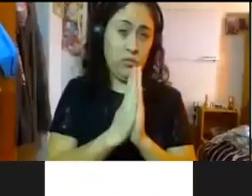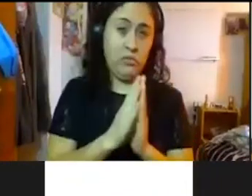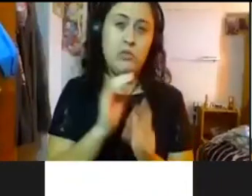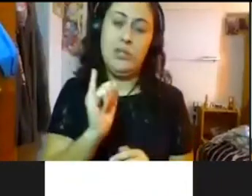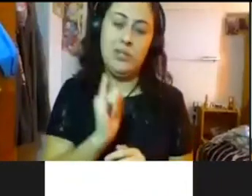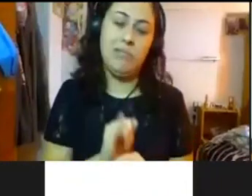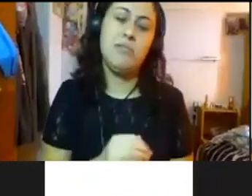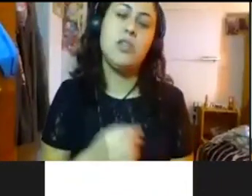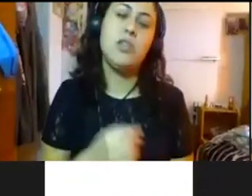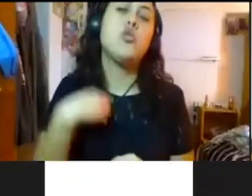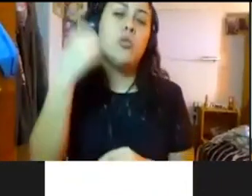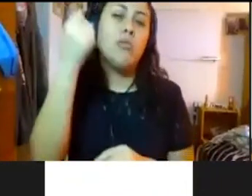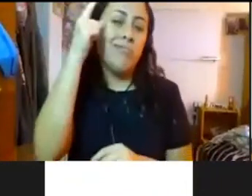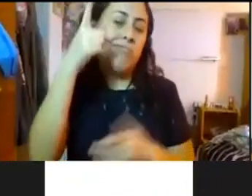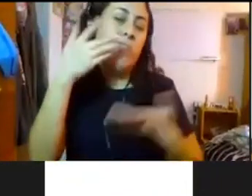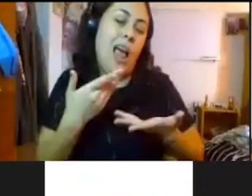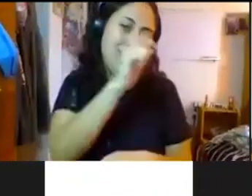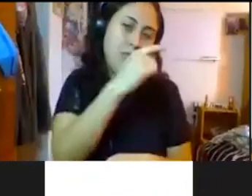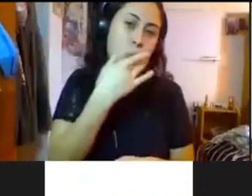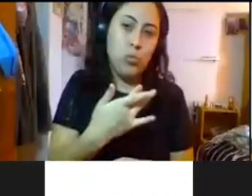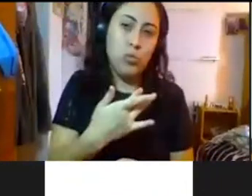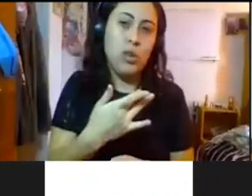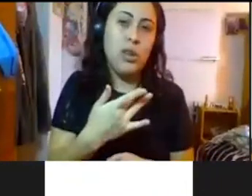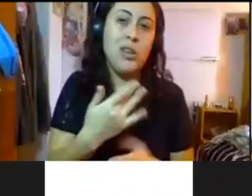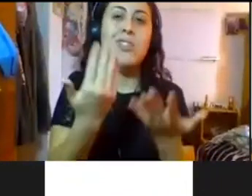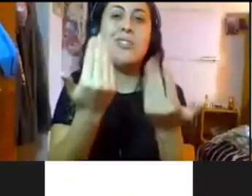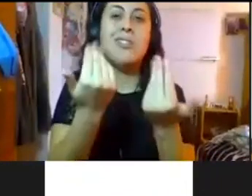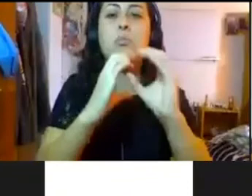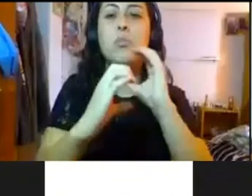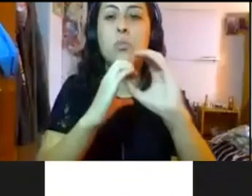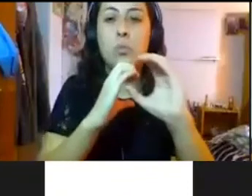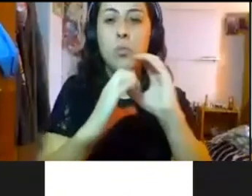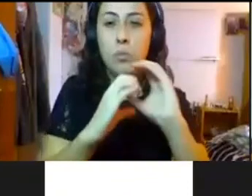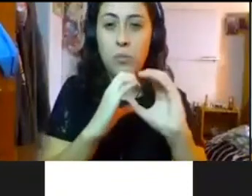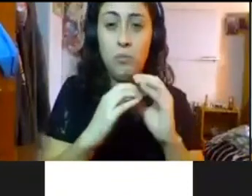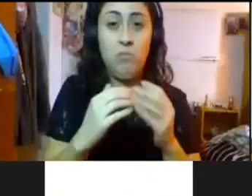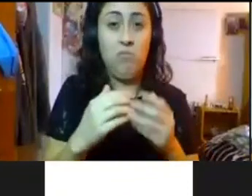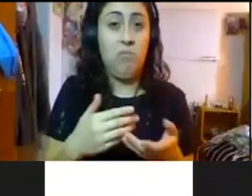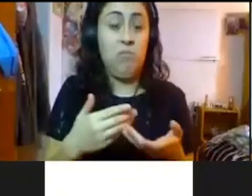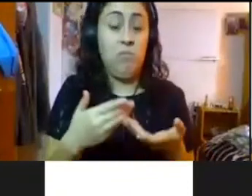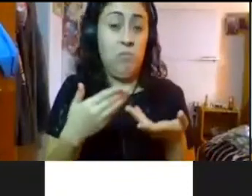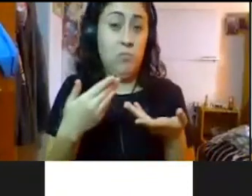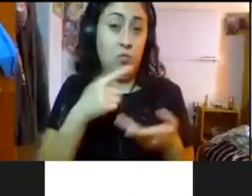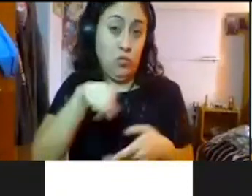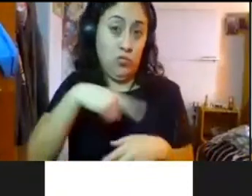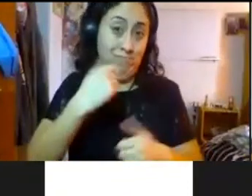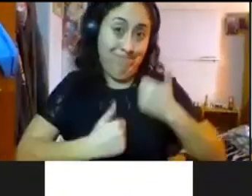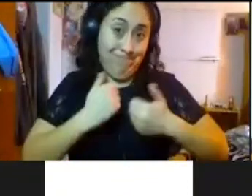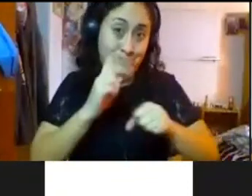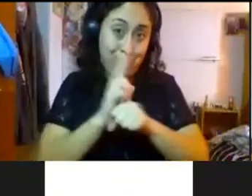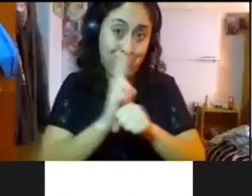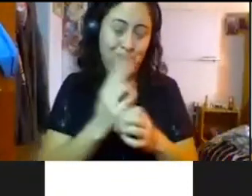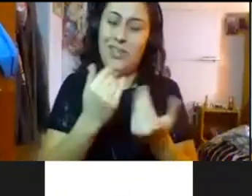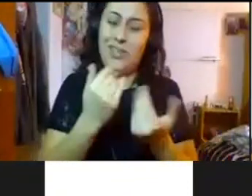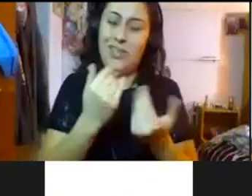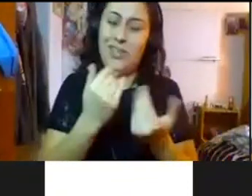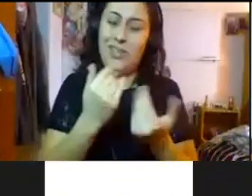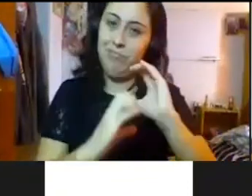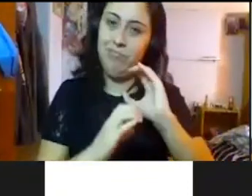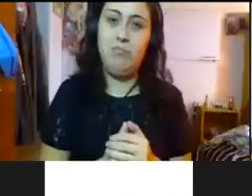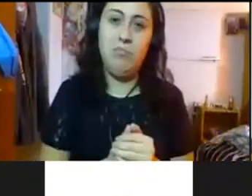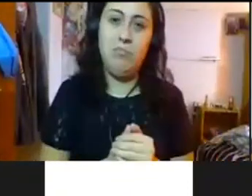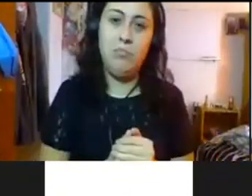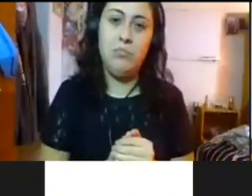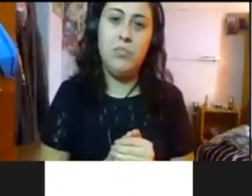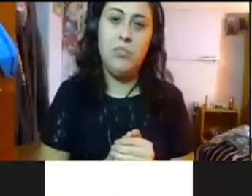pero porque la comunicación es vital en nuestra carrera. Entonces, cuando lo hacemos todavía más complejo, ya es difícil no